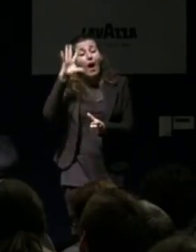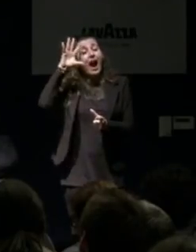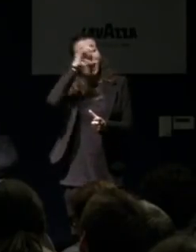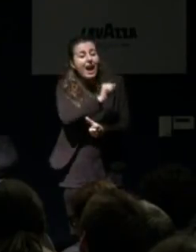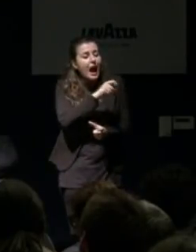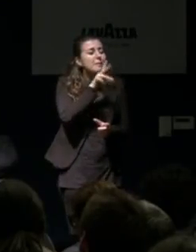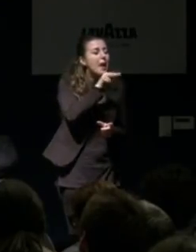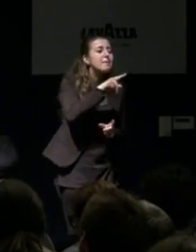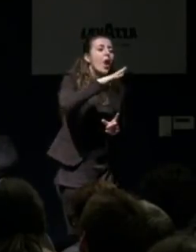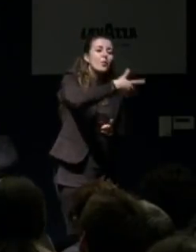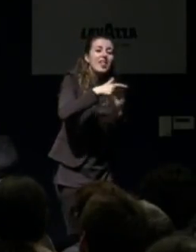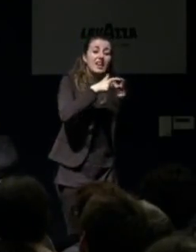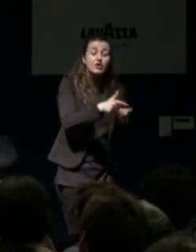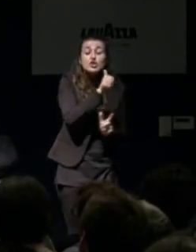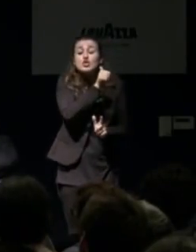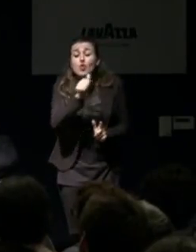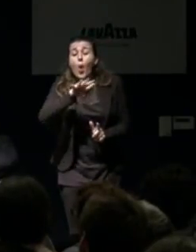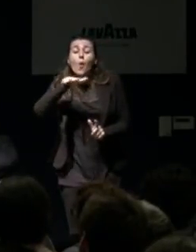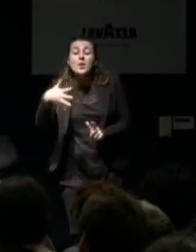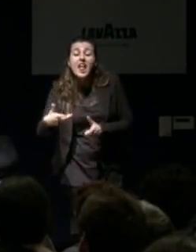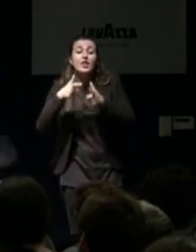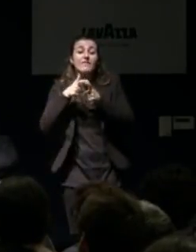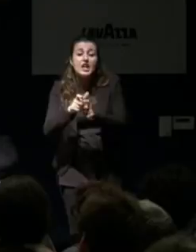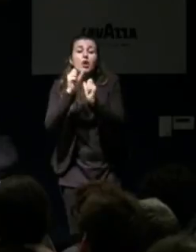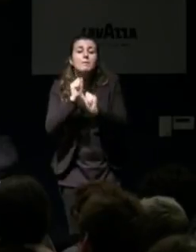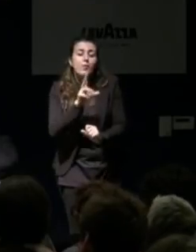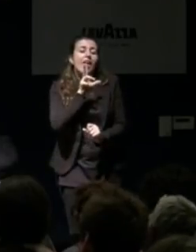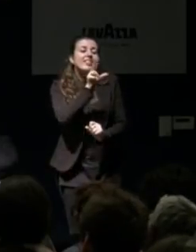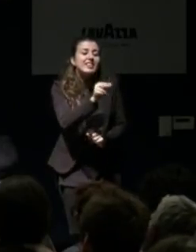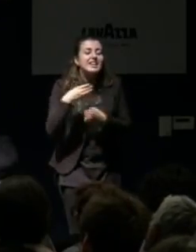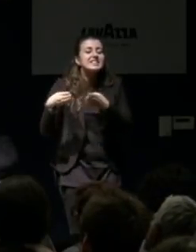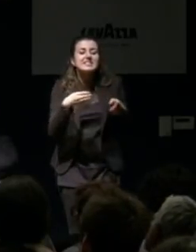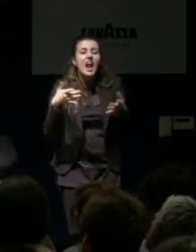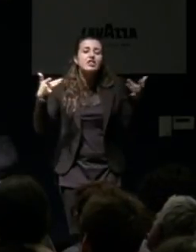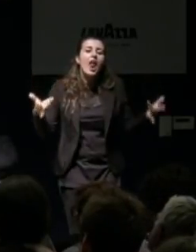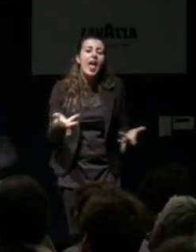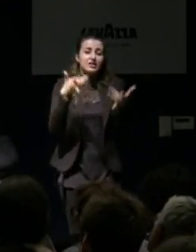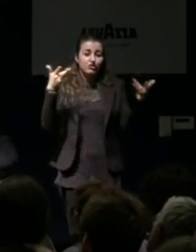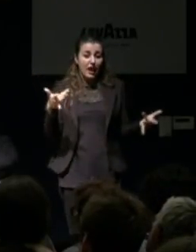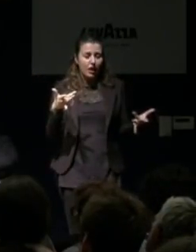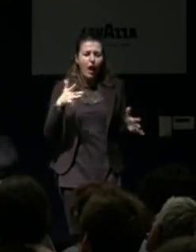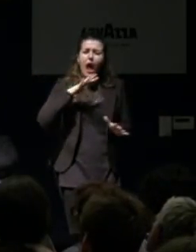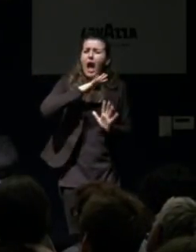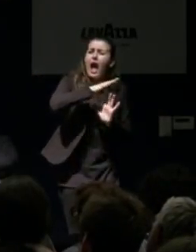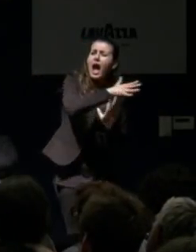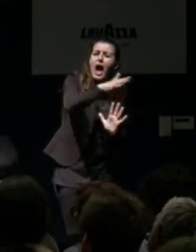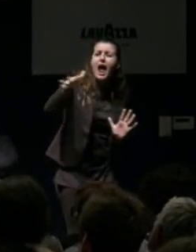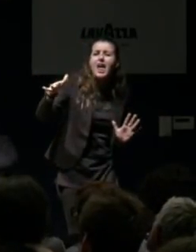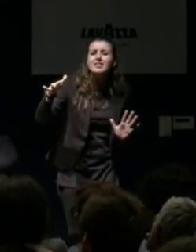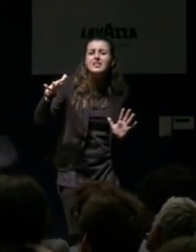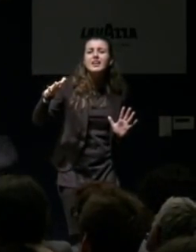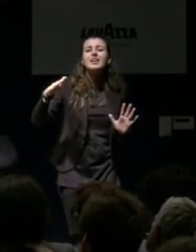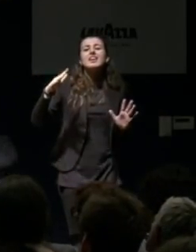pronunceranno solo un altro viaggiatore può indicargli la strada della leggerezza tutti gli altri restano sempre